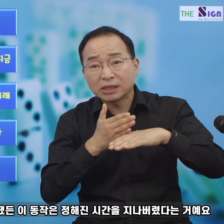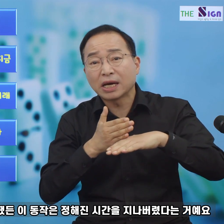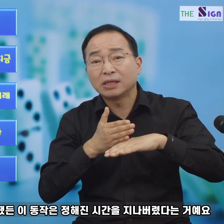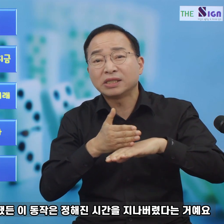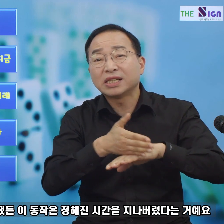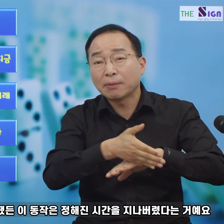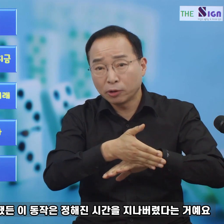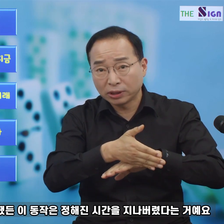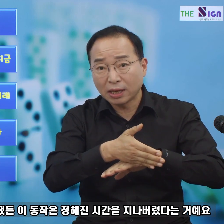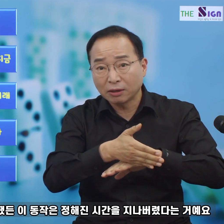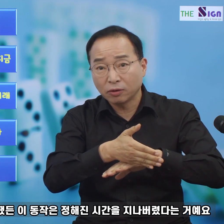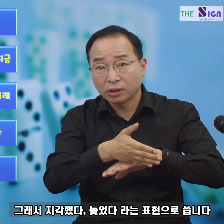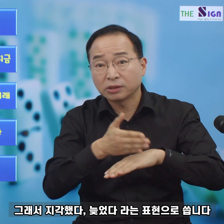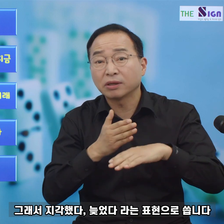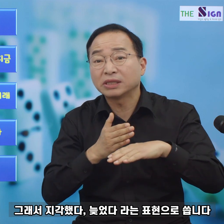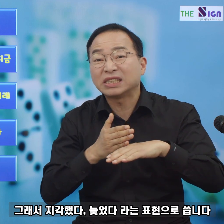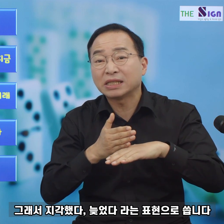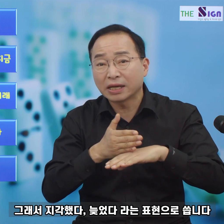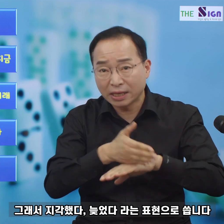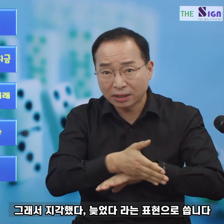시간을 지나버렸다는 거예요. 그래서 지각했다,